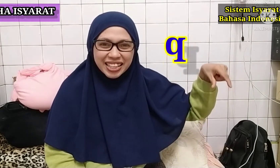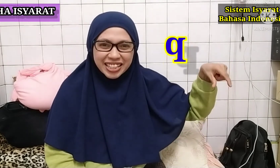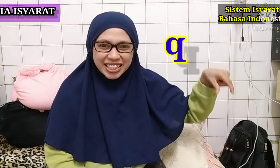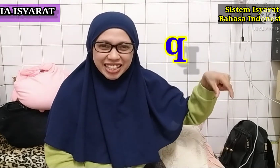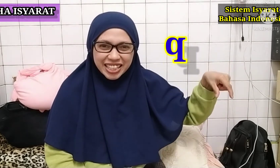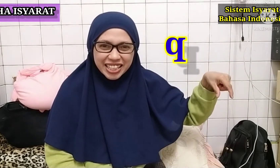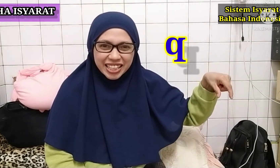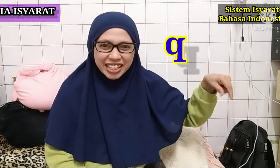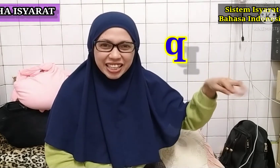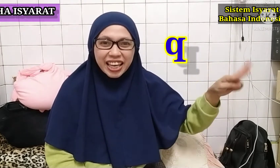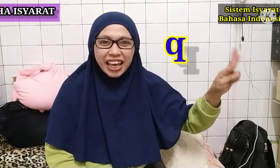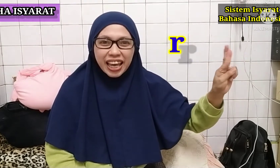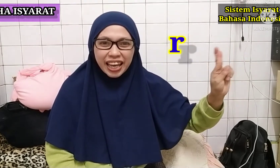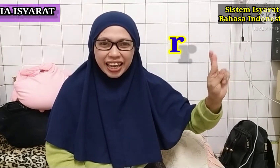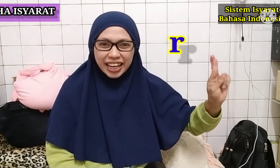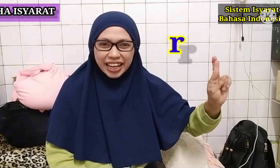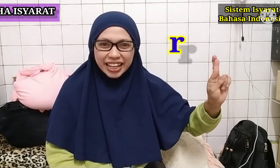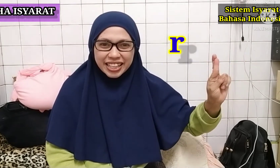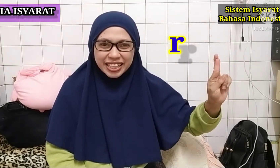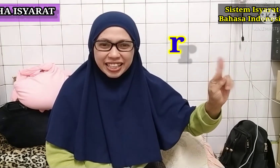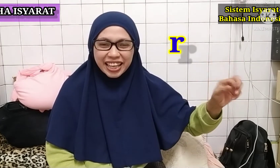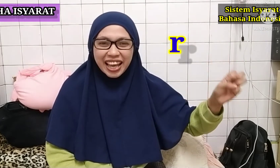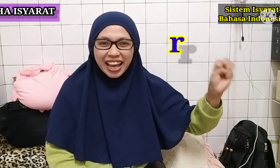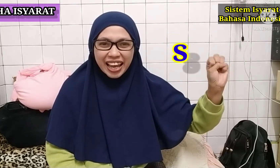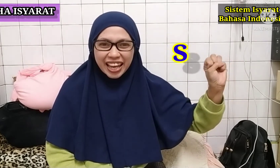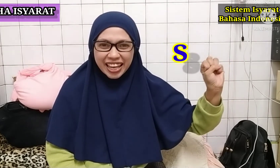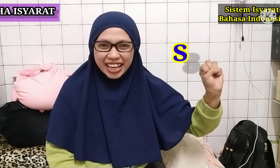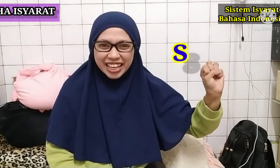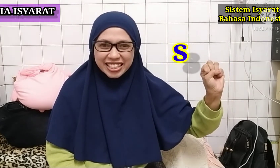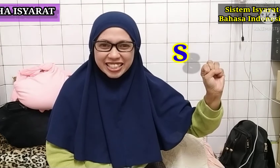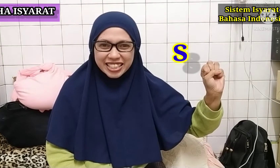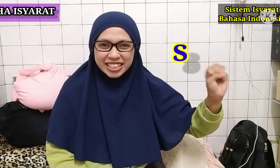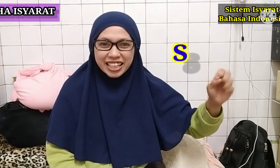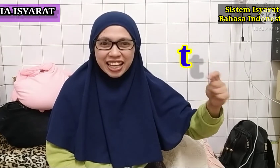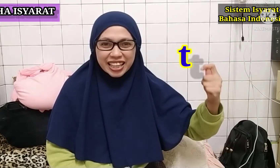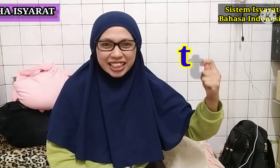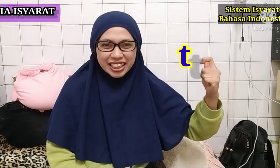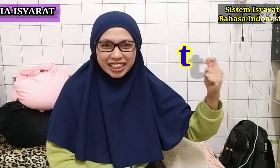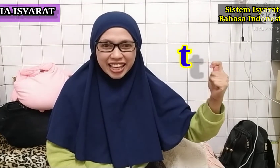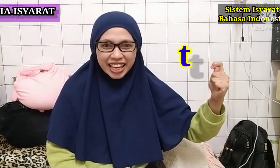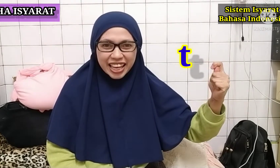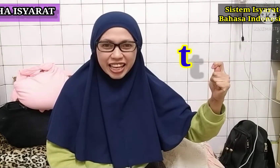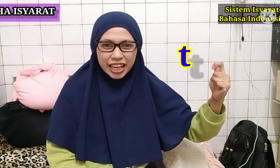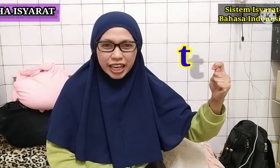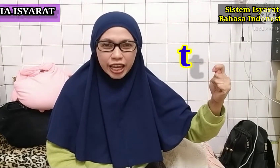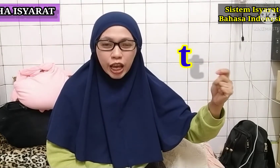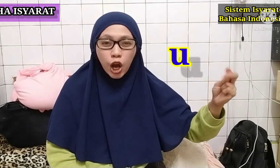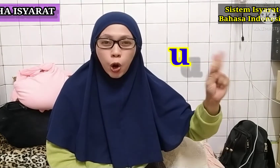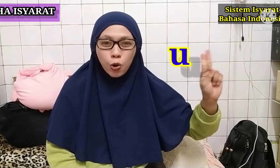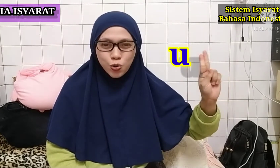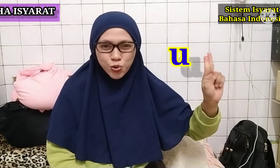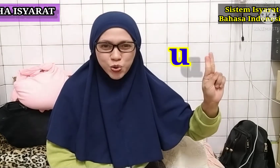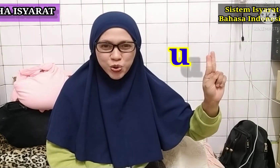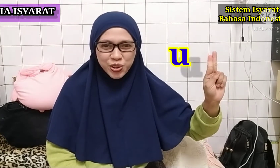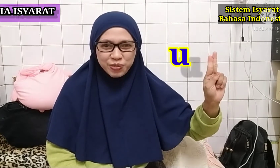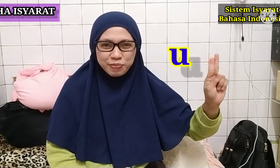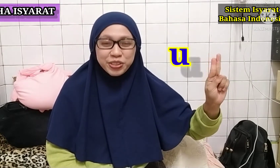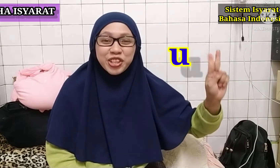Q, R, S, T, U,